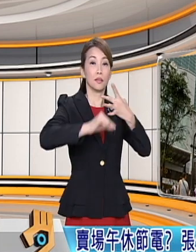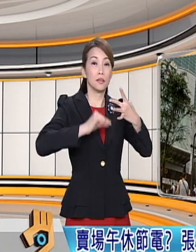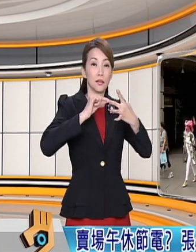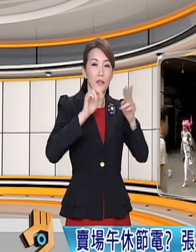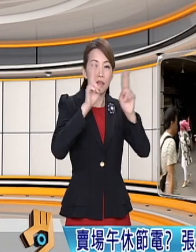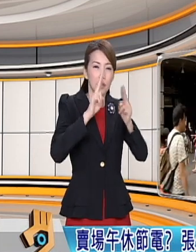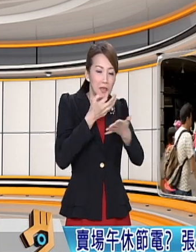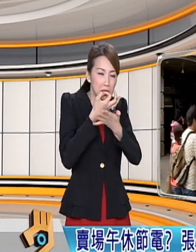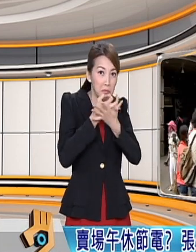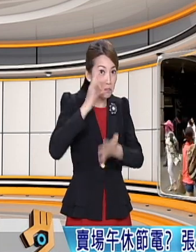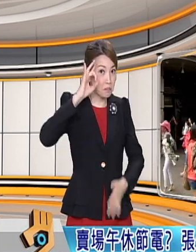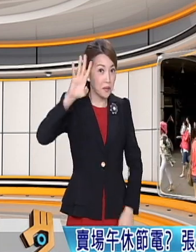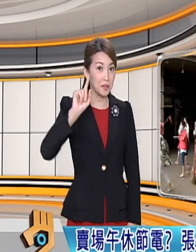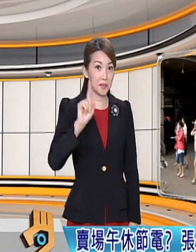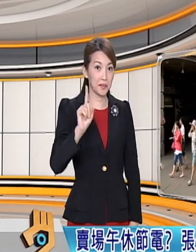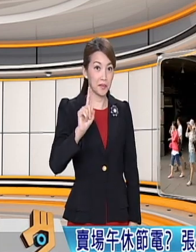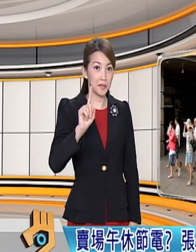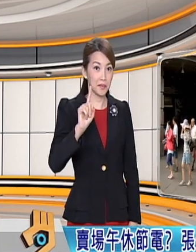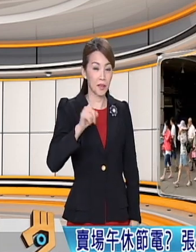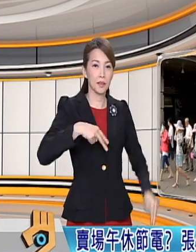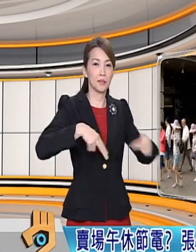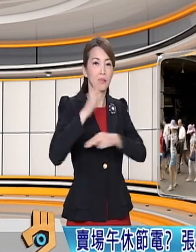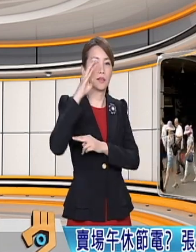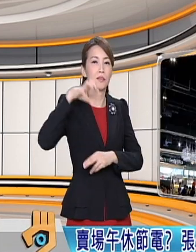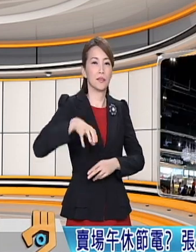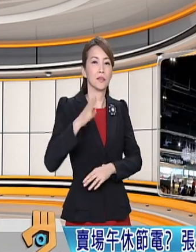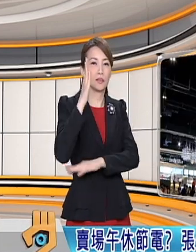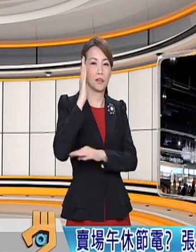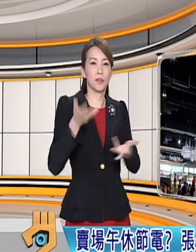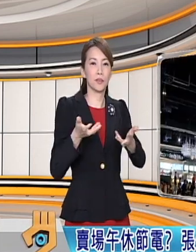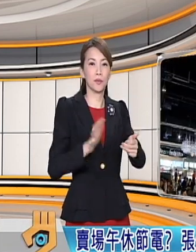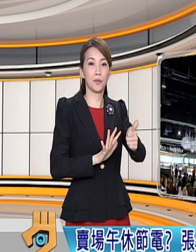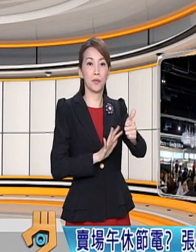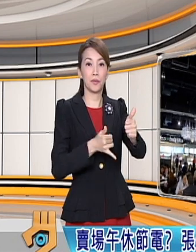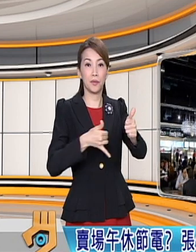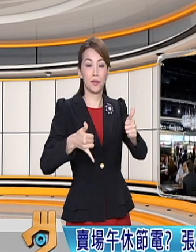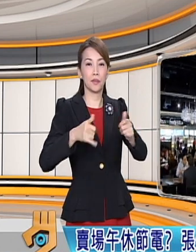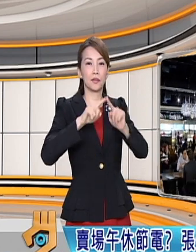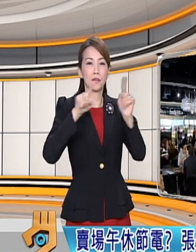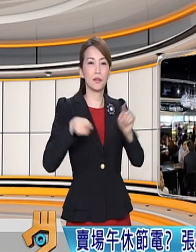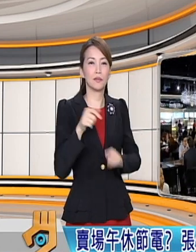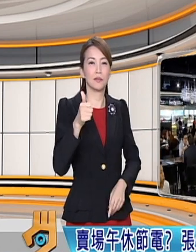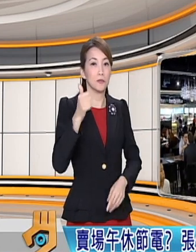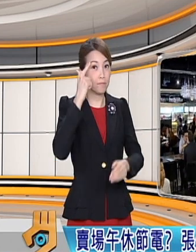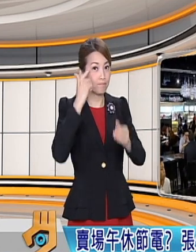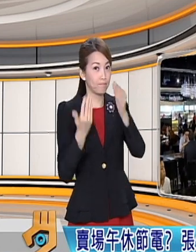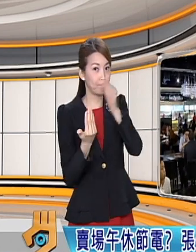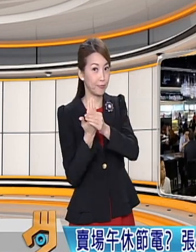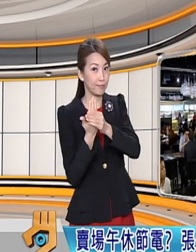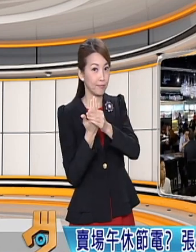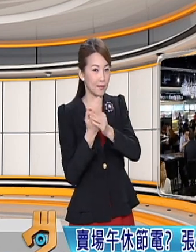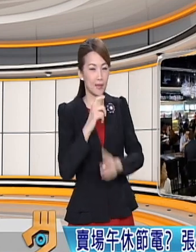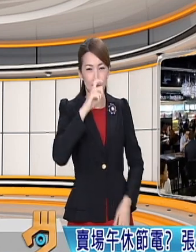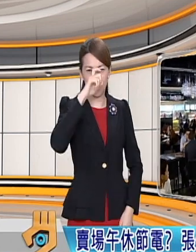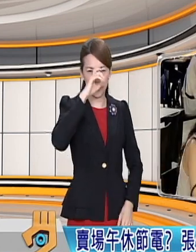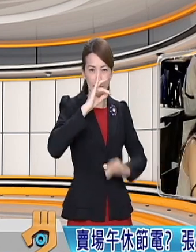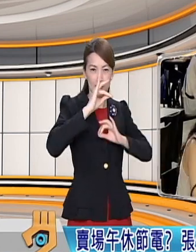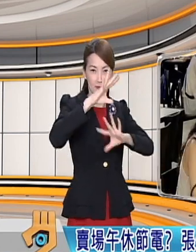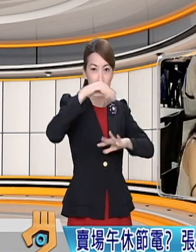为了缓解夏日用电，行政院政务委员张景森再出奇招，建议百货